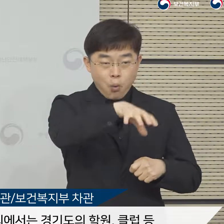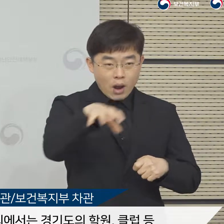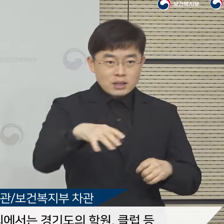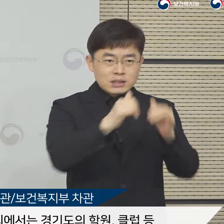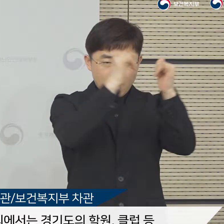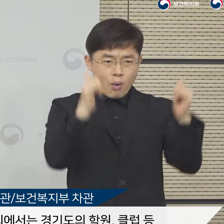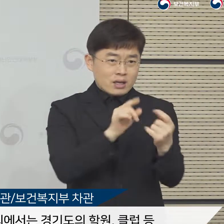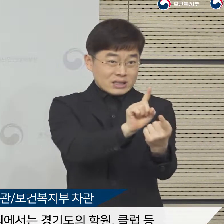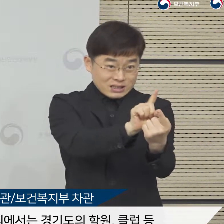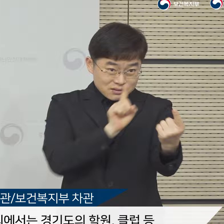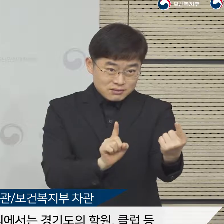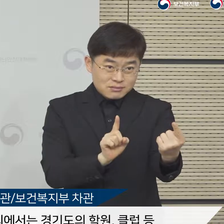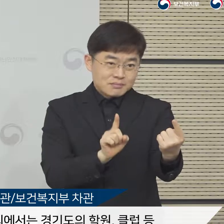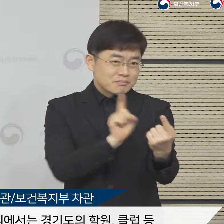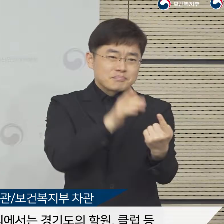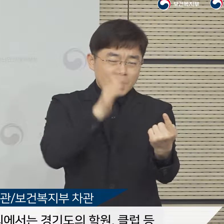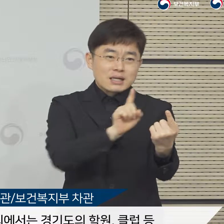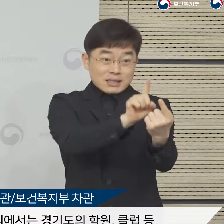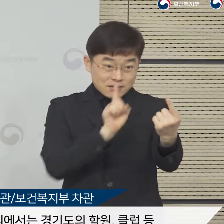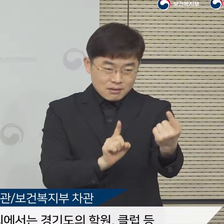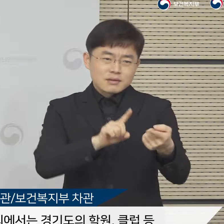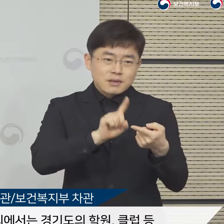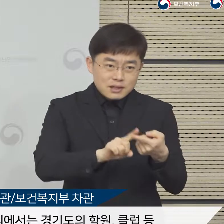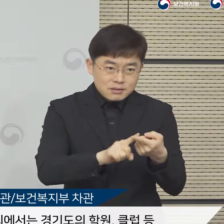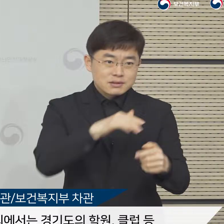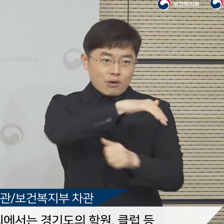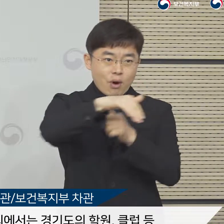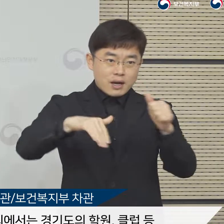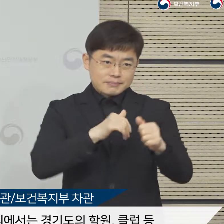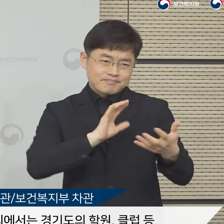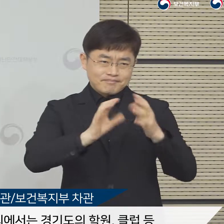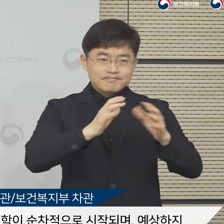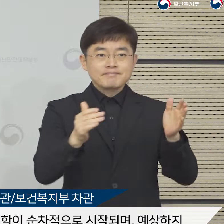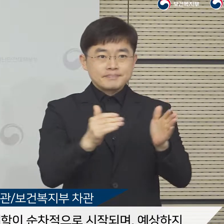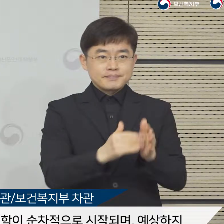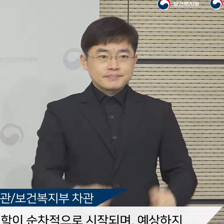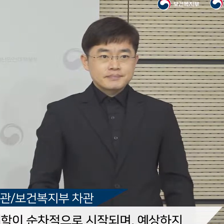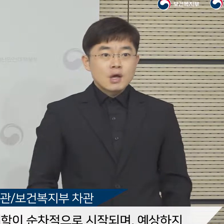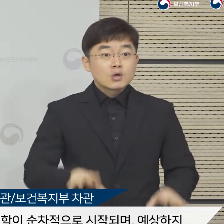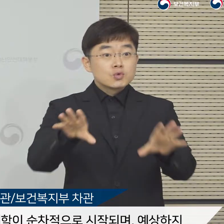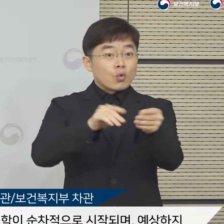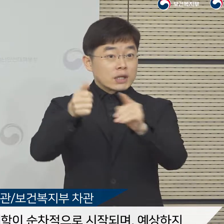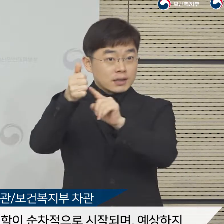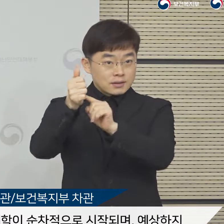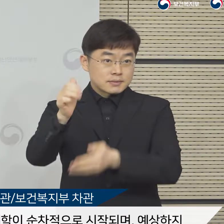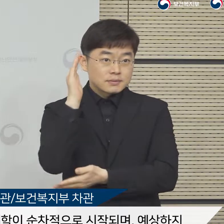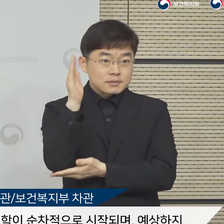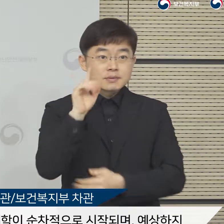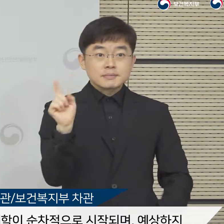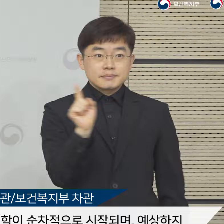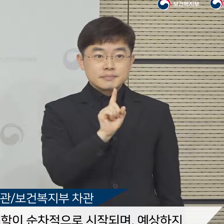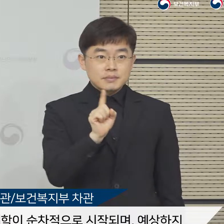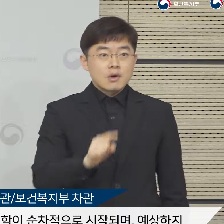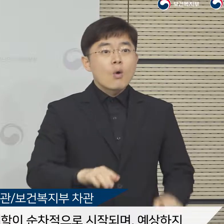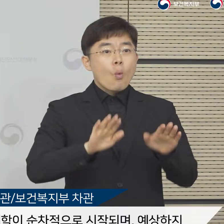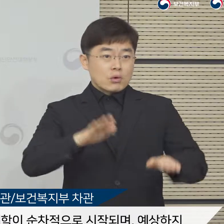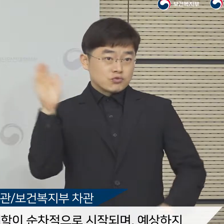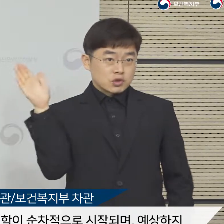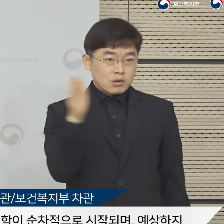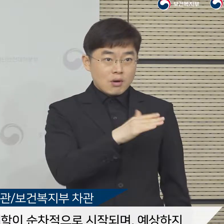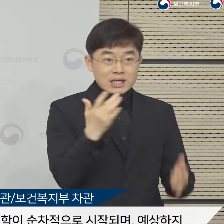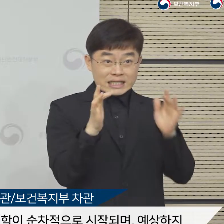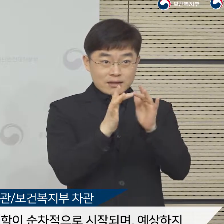거리두기 관리 현황 등을 보고받고 논의하였습니다. 정세균 국무총리께서는 오늘부터